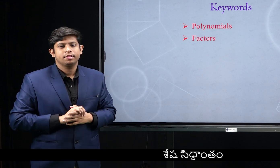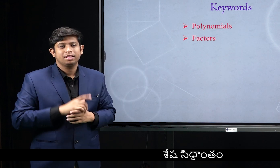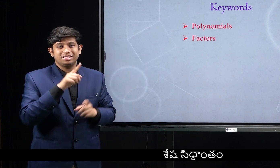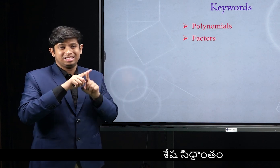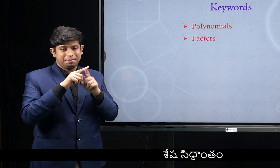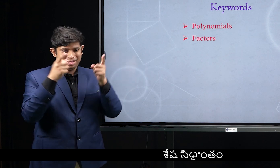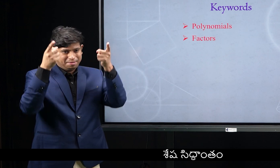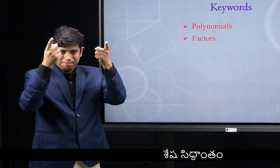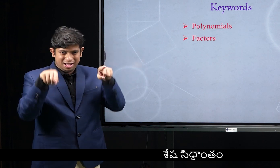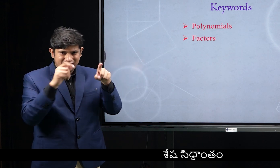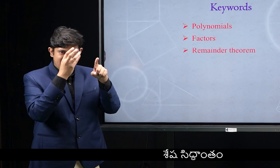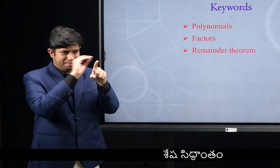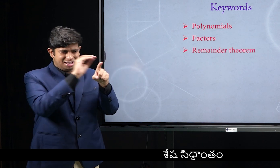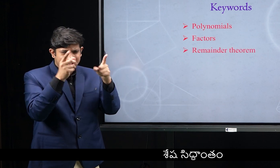శేష సిద్ధాంతం,